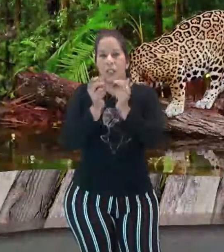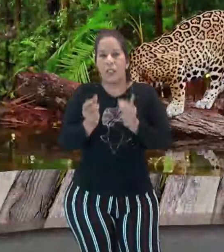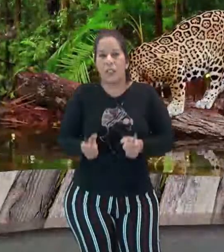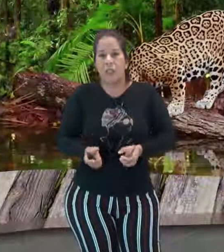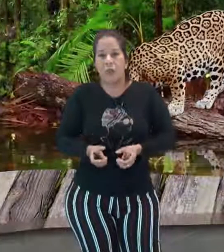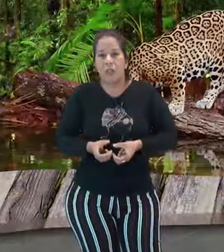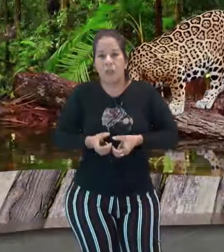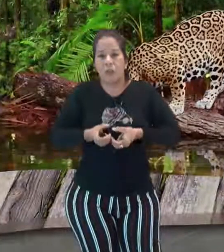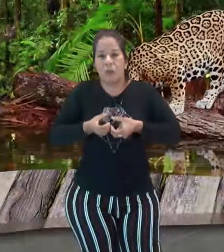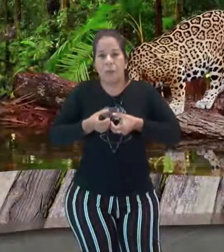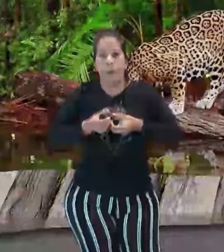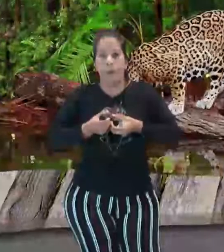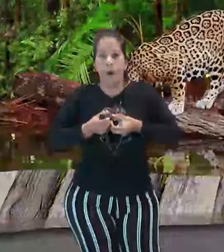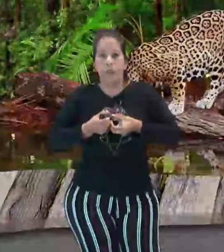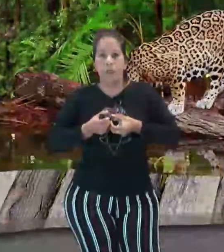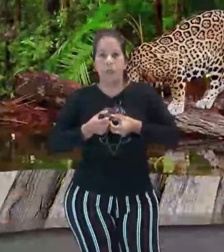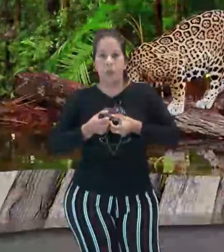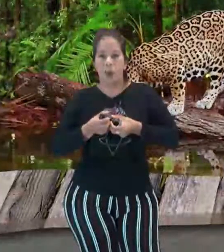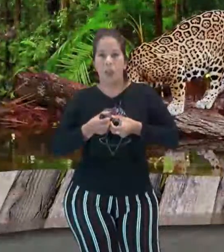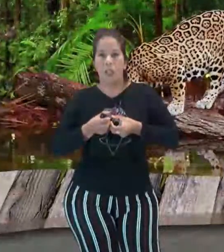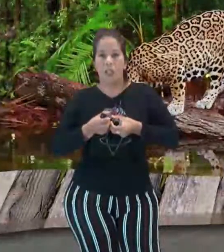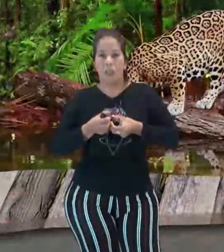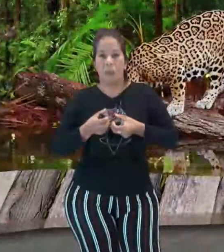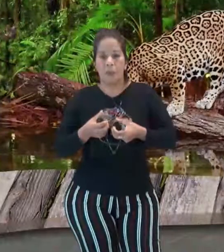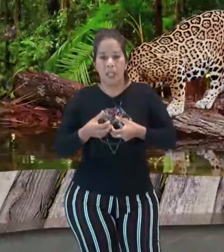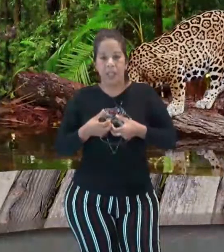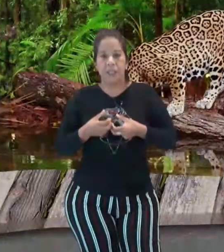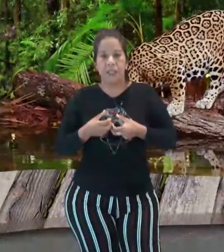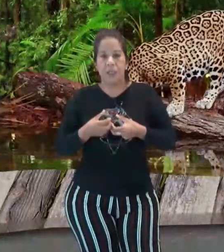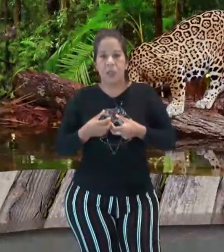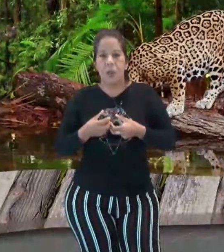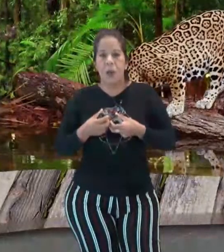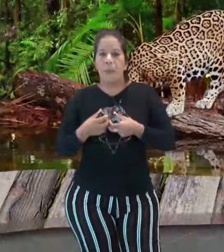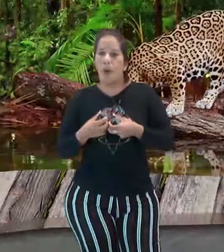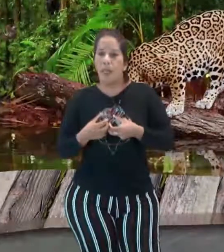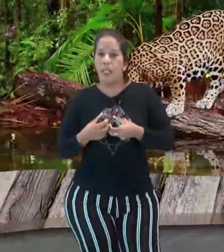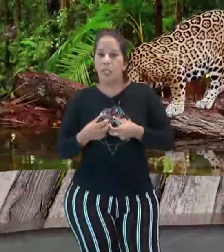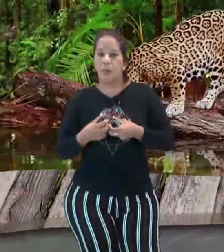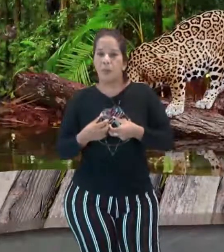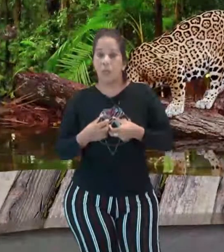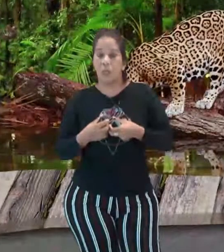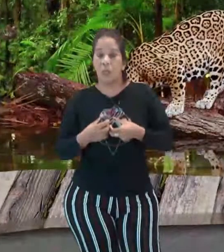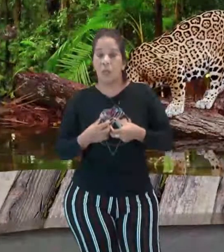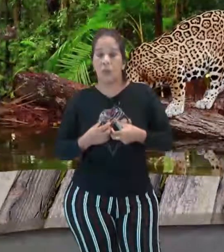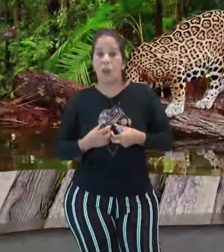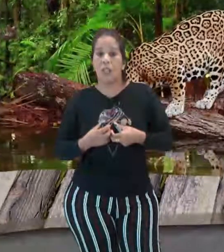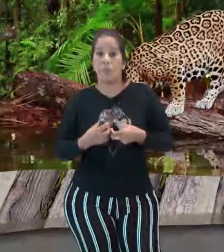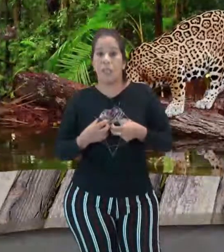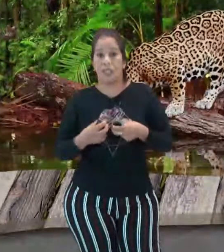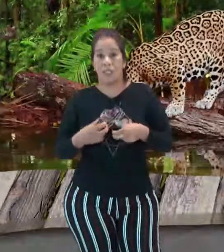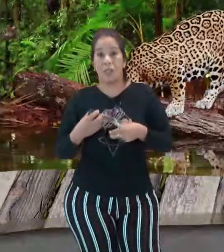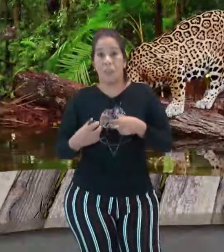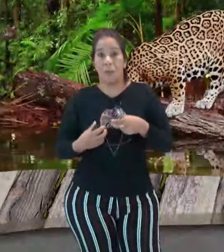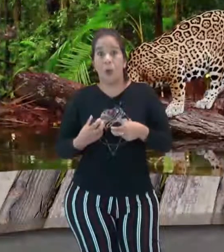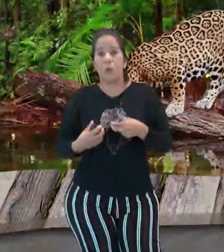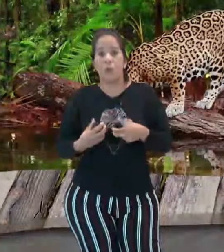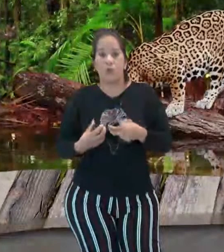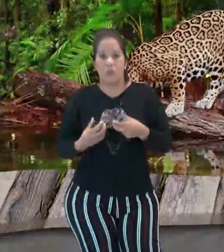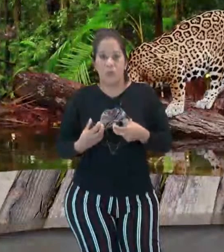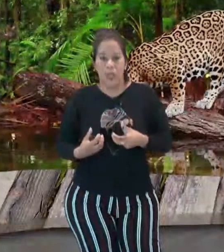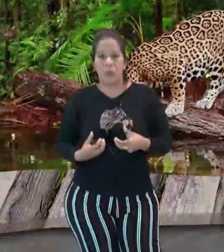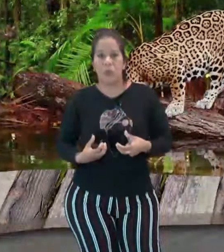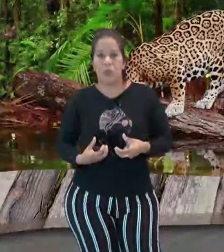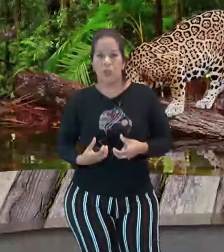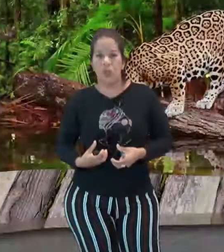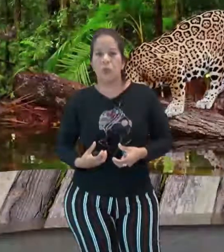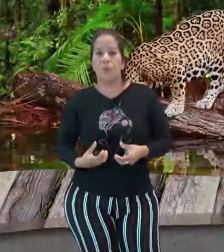retraidinha, trazendo os testículos para próximo do organismo para poder aquecê-los. Porque esses espermatozoides que estão sendo produzidos